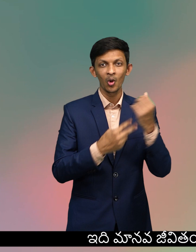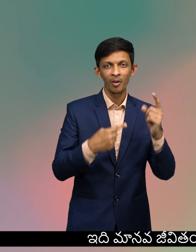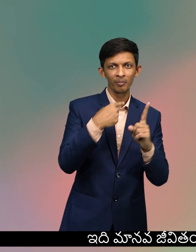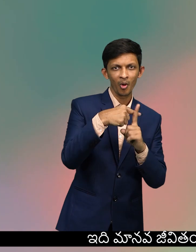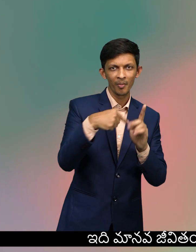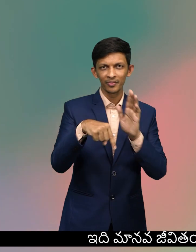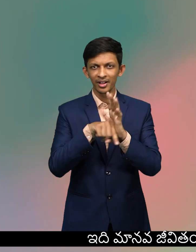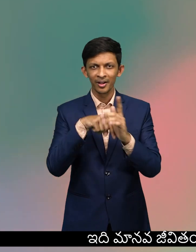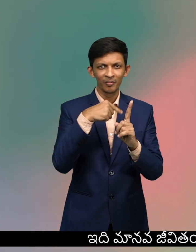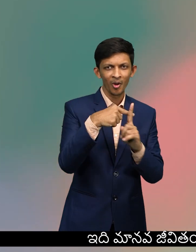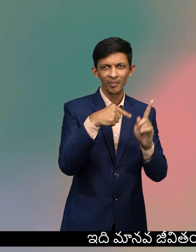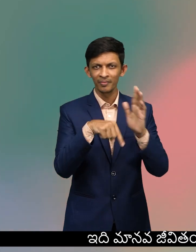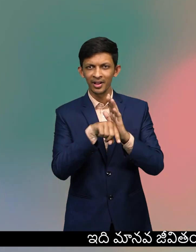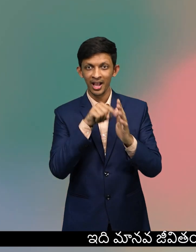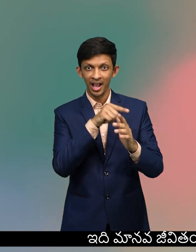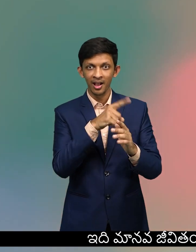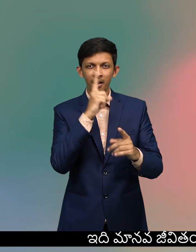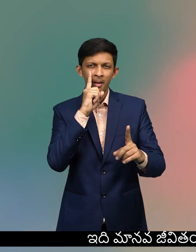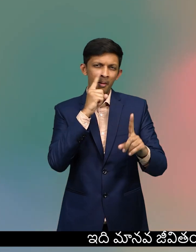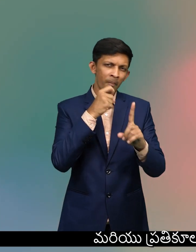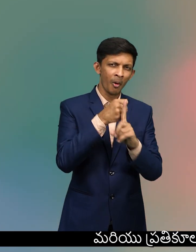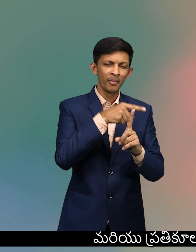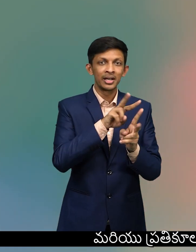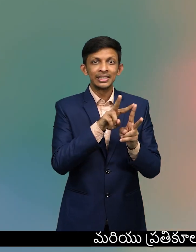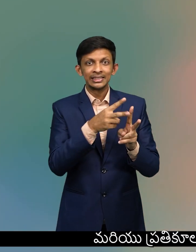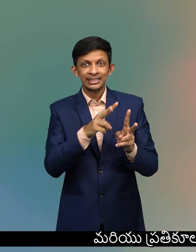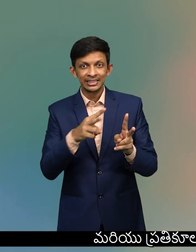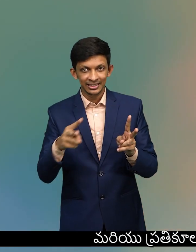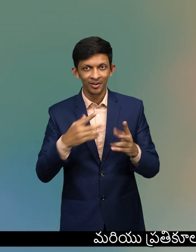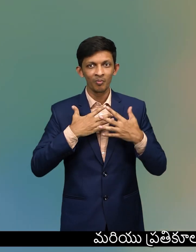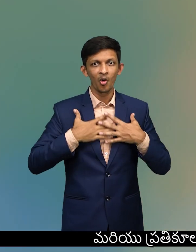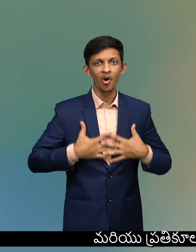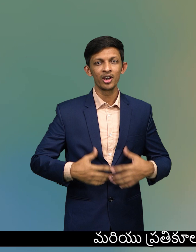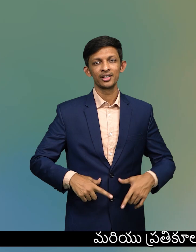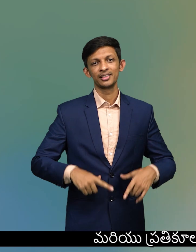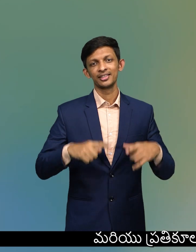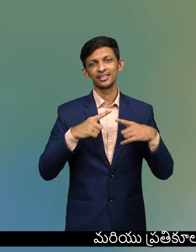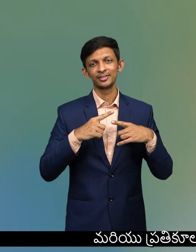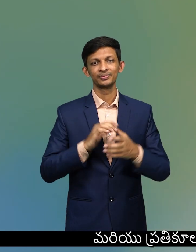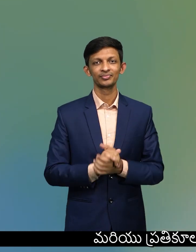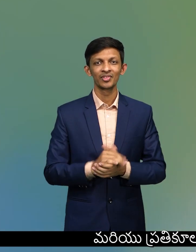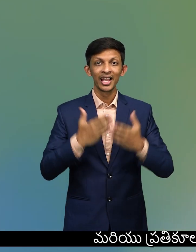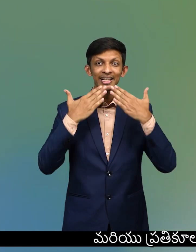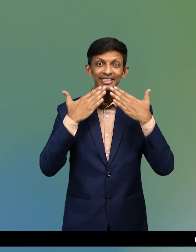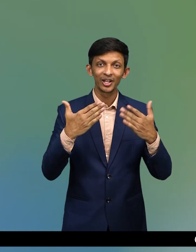మానవ జీవితంలోని వివిధ అంశాలపై సానుకూల మరియు ప్రతికూల ప్రభావాలను కలిగి ఉంటుంది.